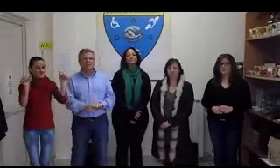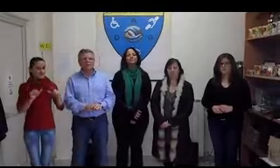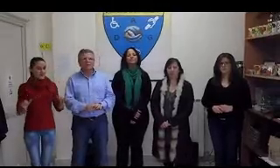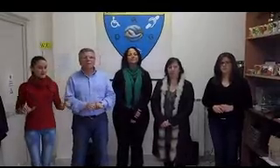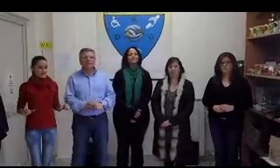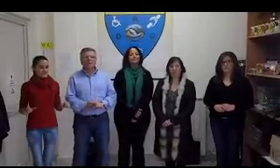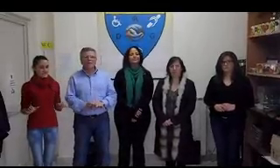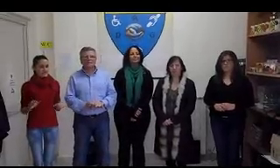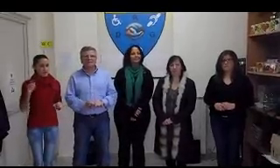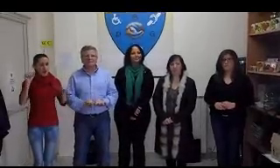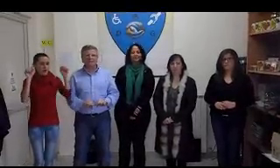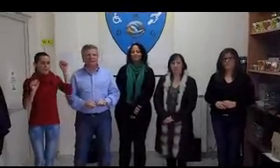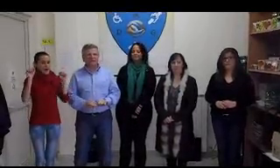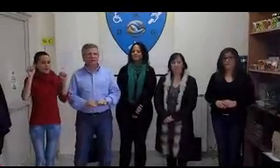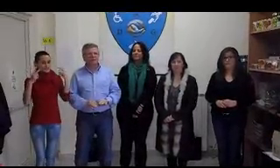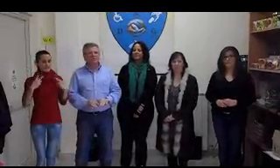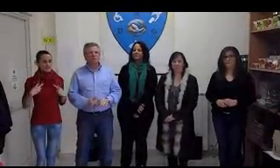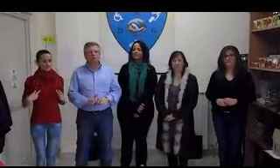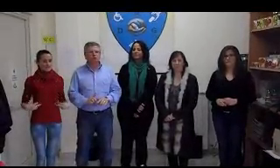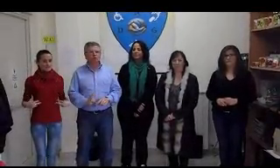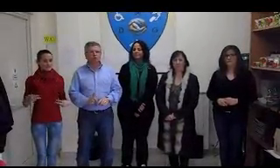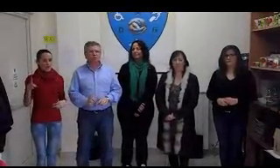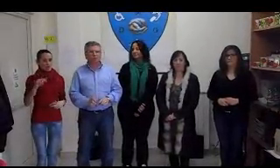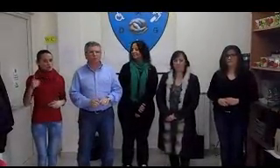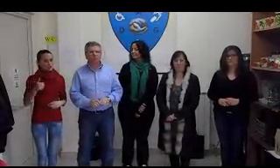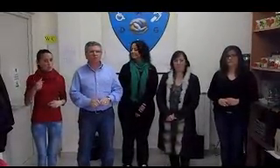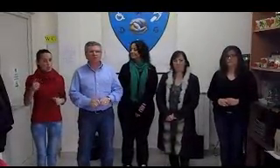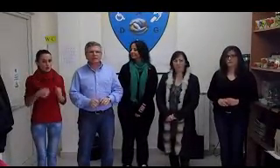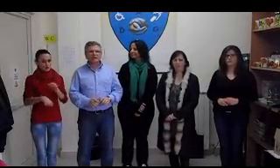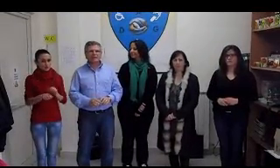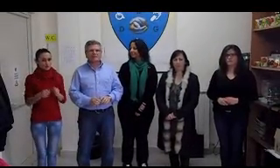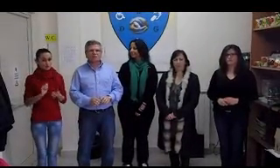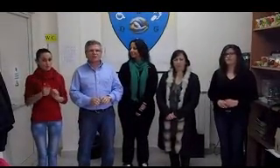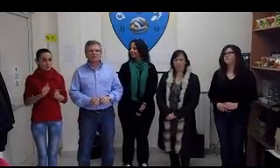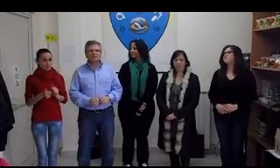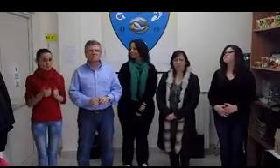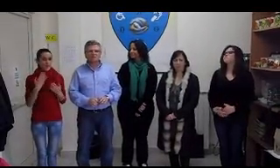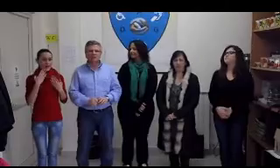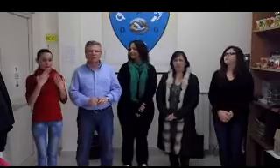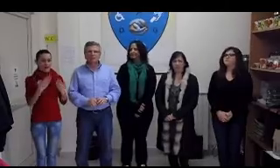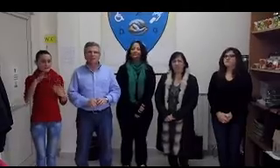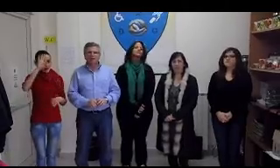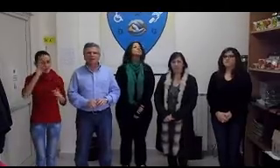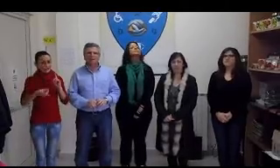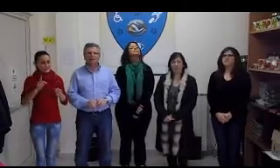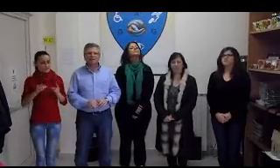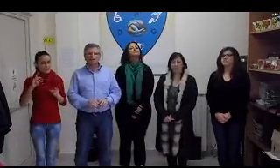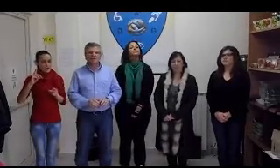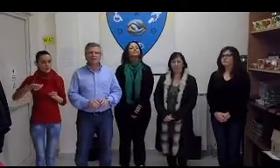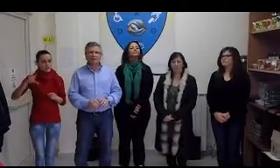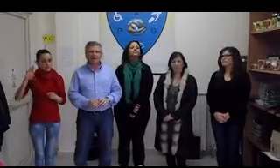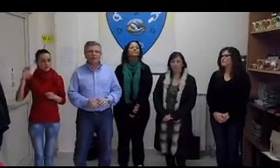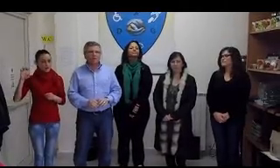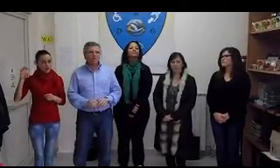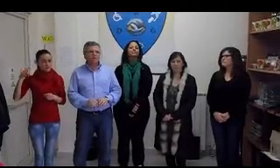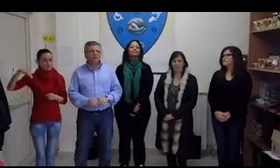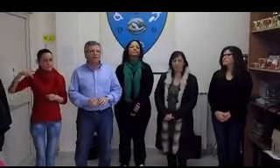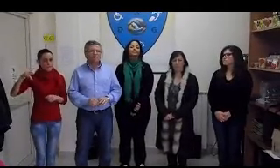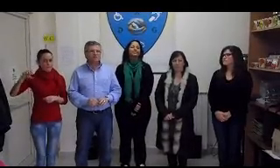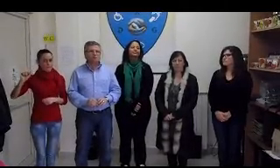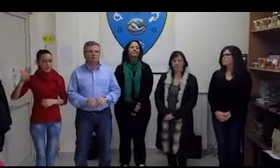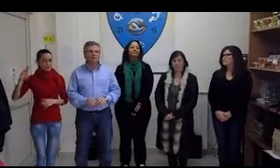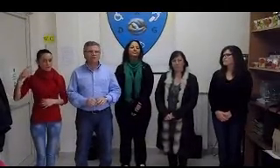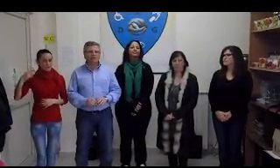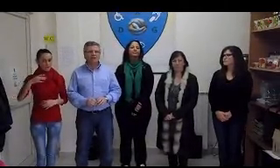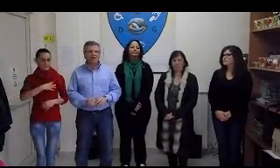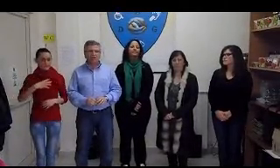formarsi, una palestra di vita, non solo sport. Ringrazio la direzione Green Park di Gragnano per